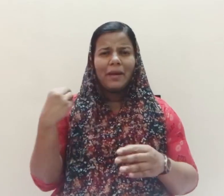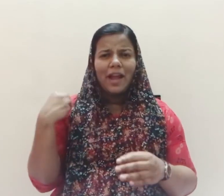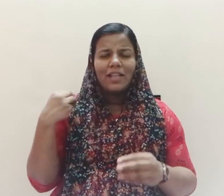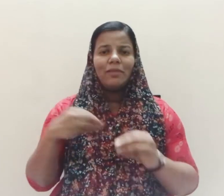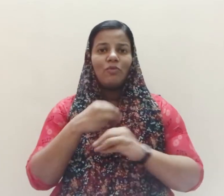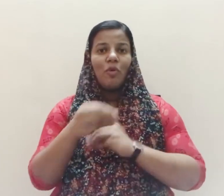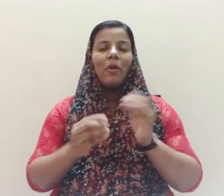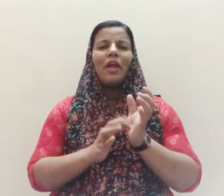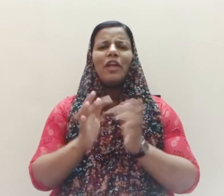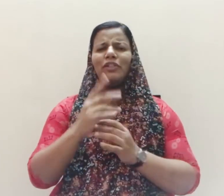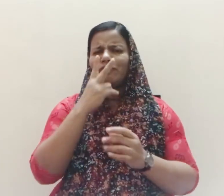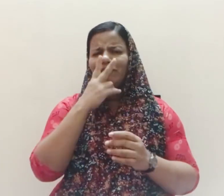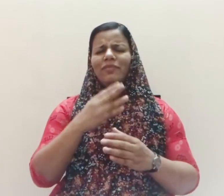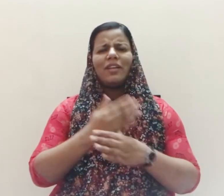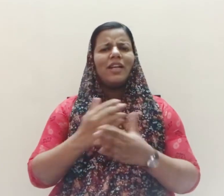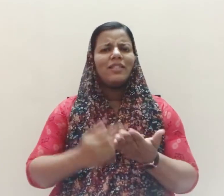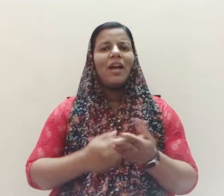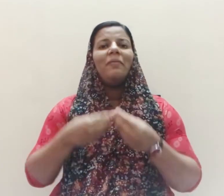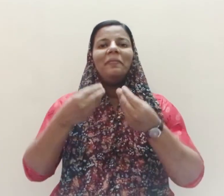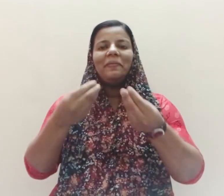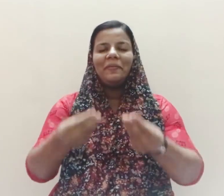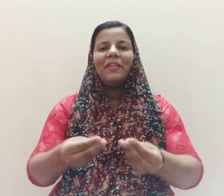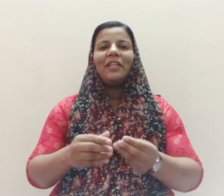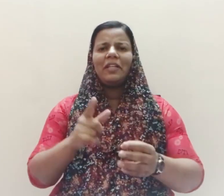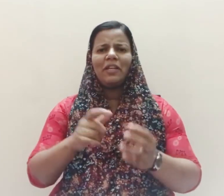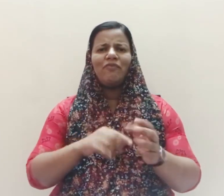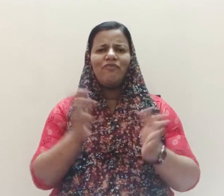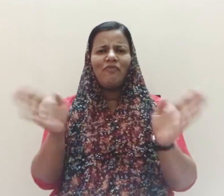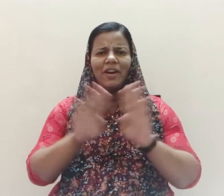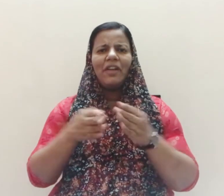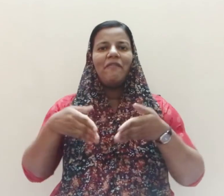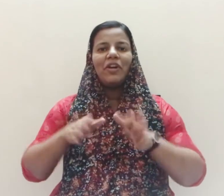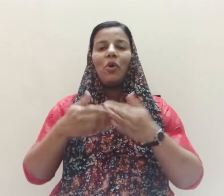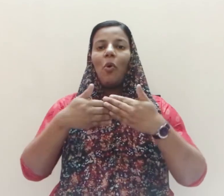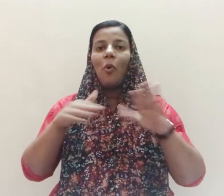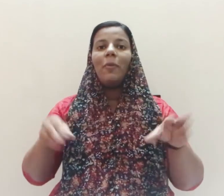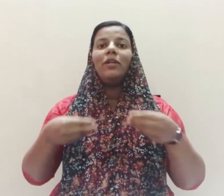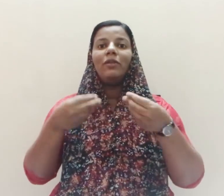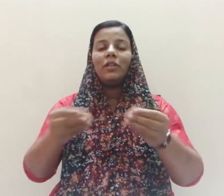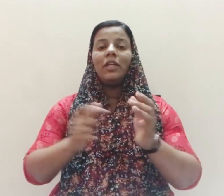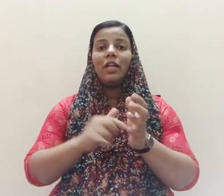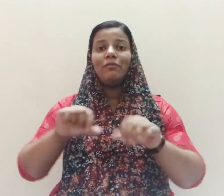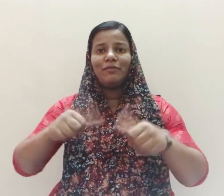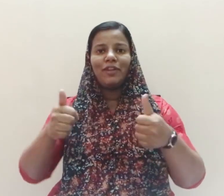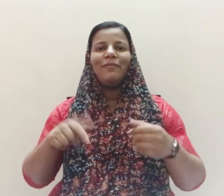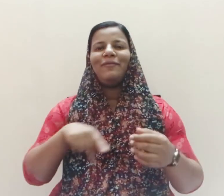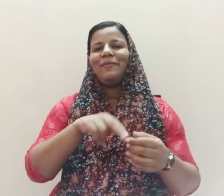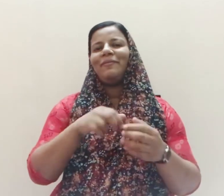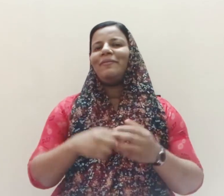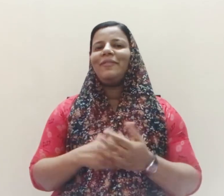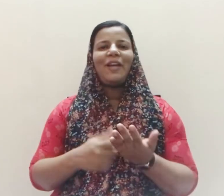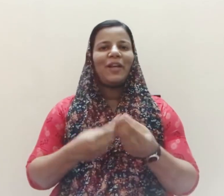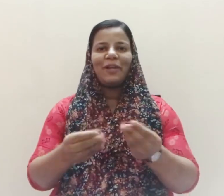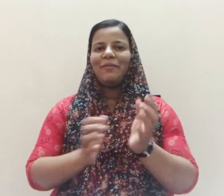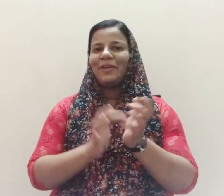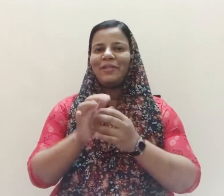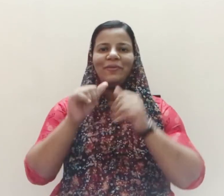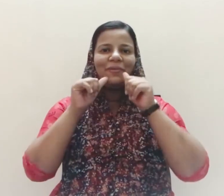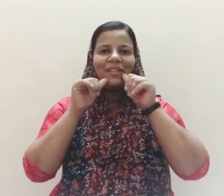വിഷയങ്ങളെ കർത്താവ് ഫേസ് ചെയ്ത് നിങ്ങൾക്ക് വേണ്ടി വാതിലുകളും വഴികളും തുറന്ന് നിങ്ങളെ ജയകരമായി മുന്നോട്ട് നയിക്കും. കർത്താവ് നിങ്ങളെ അനുഗ്രഹിക്കട്ടെ.